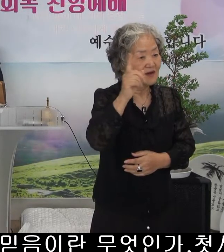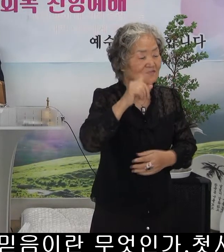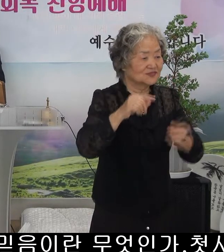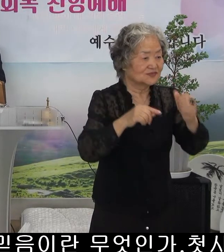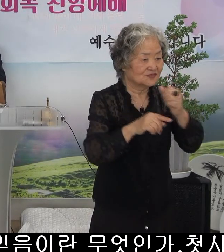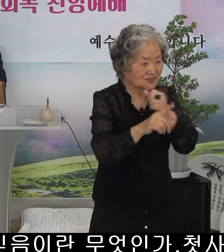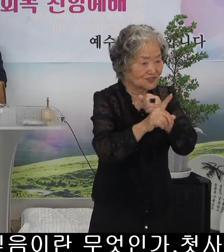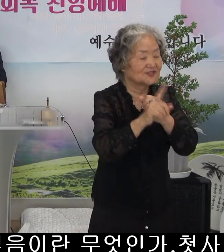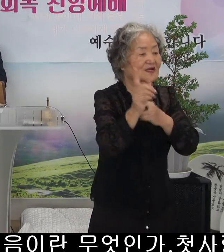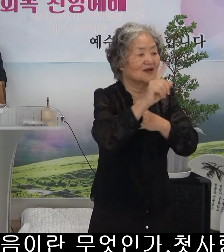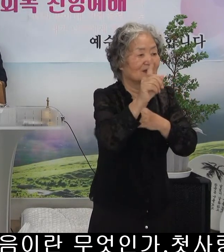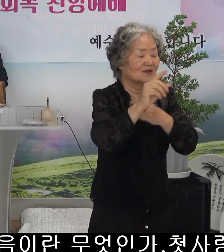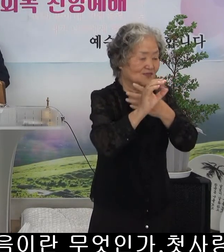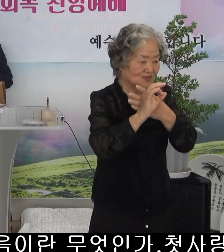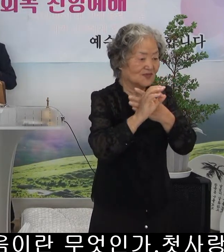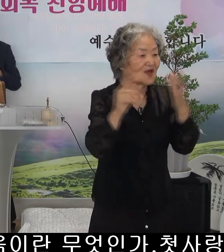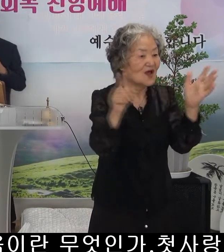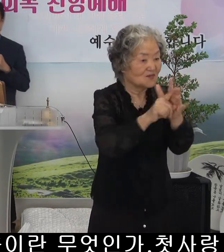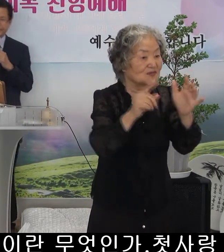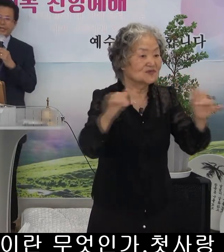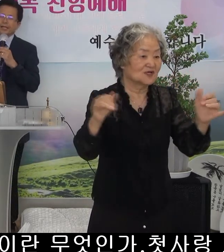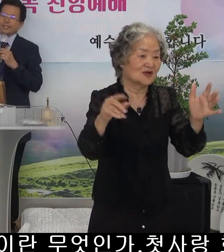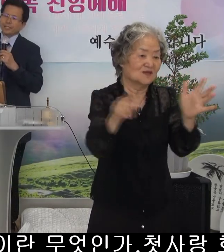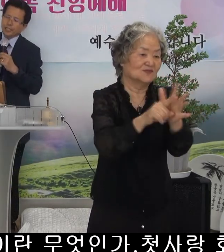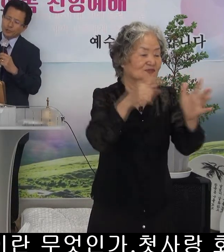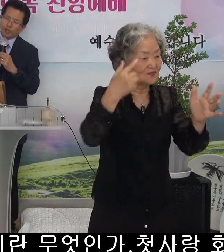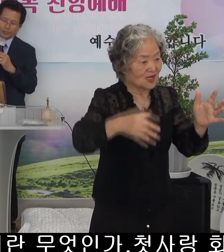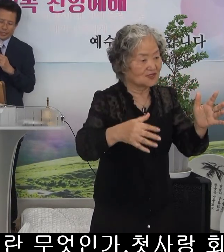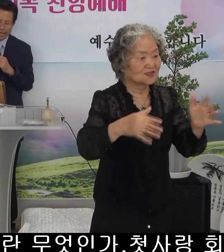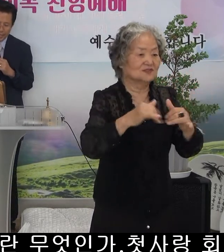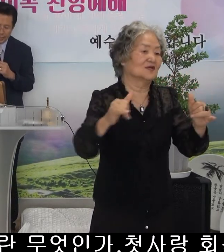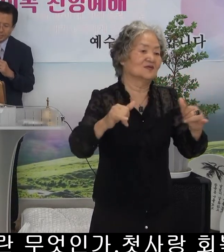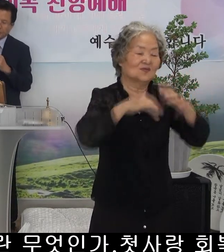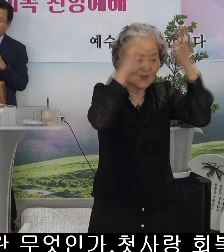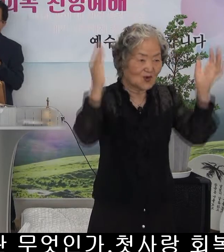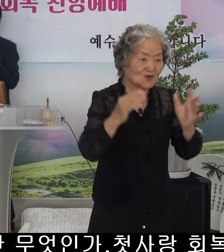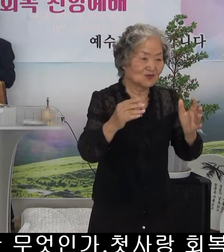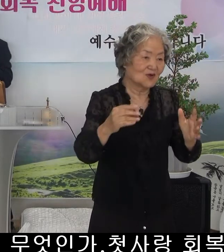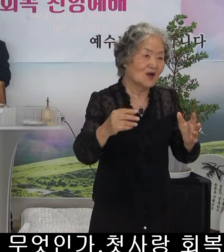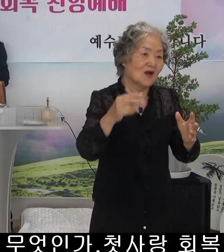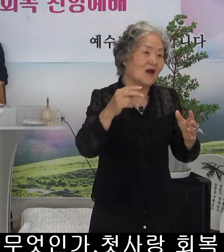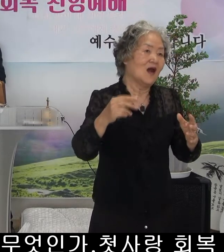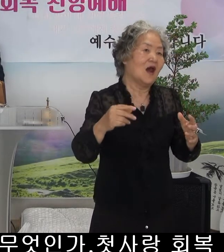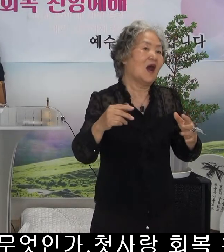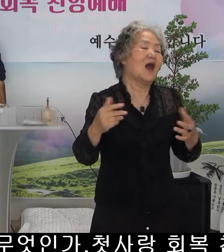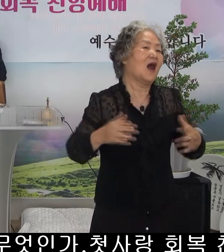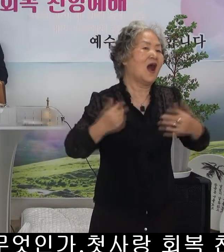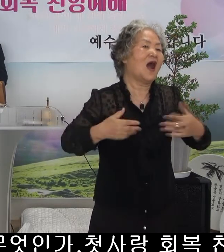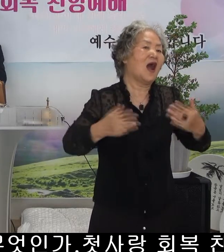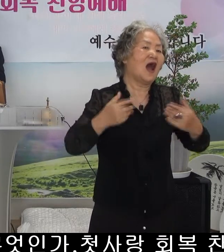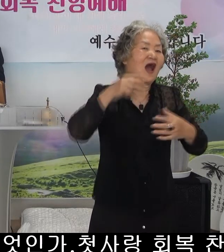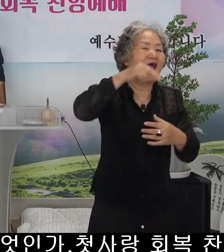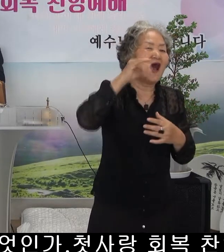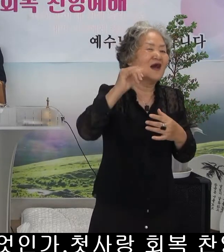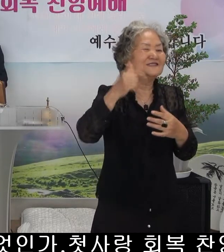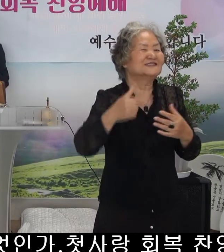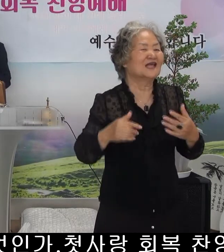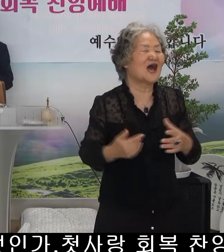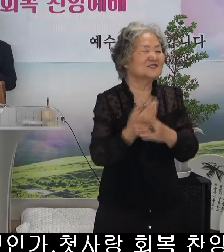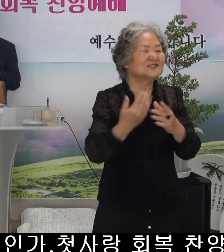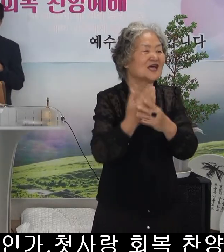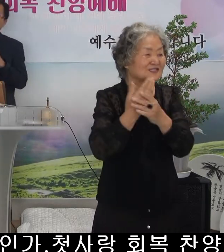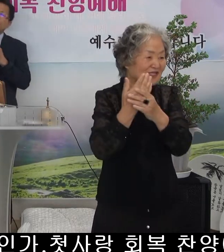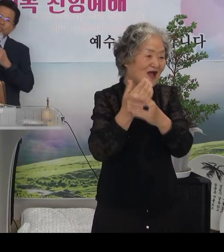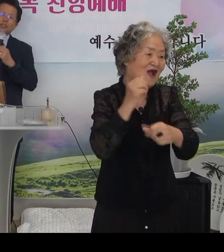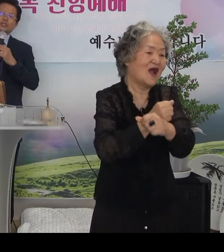말을 하고 있어요. 그런데 이 신난다는 것에 이 예수가 없는 이 악한 것으로부터 신이 난다는 것은 생명이 없어요. 그래서